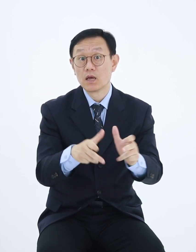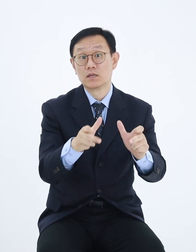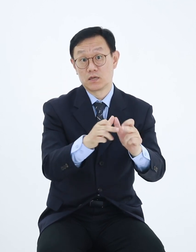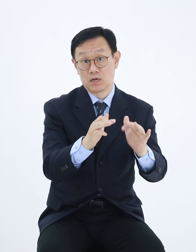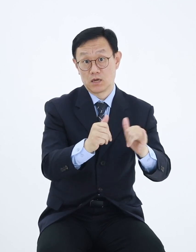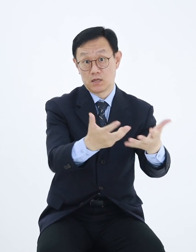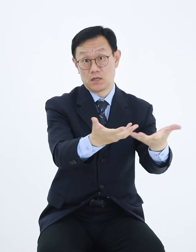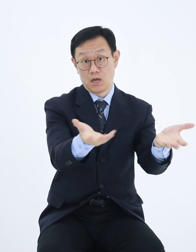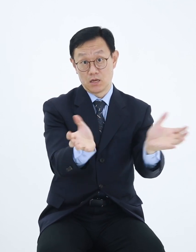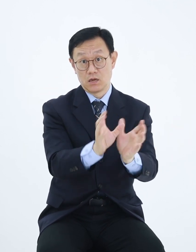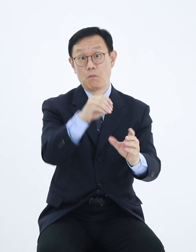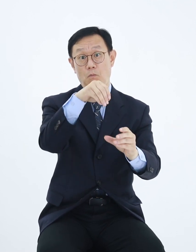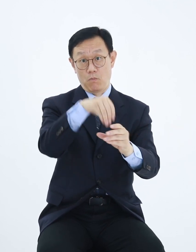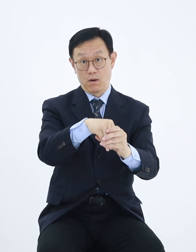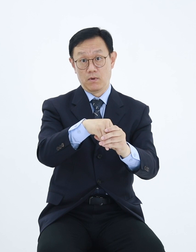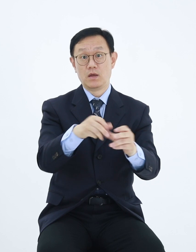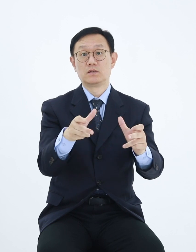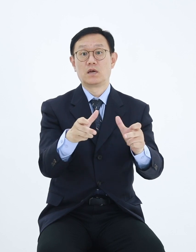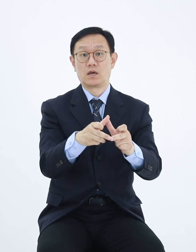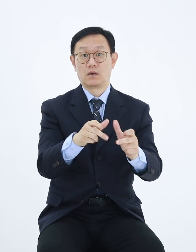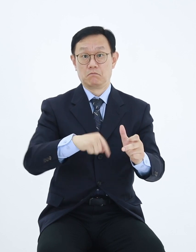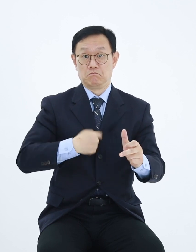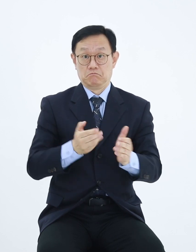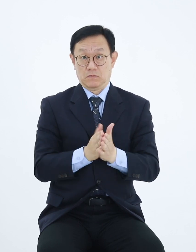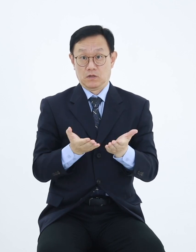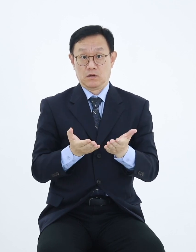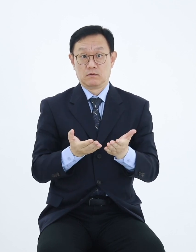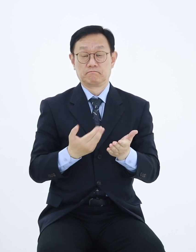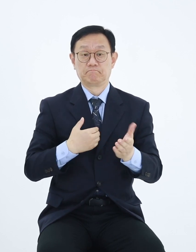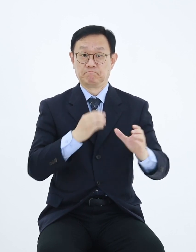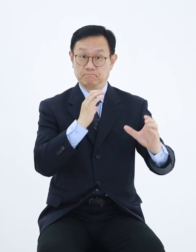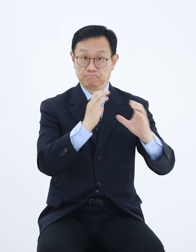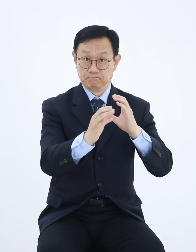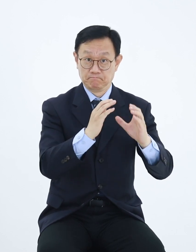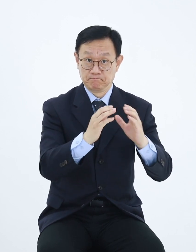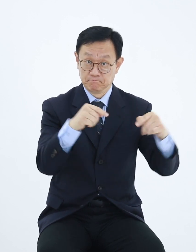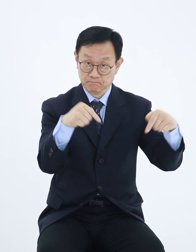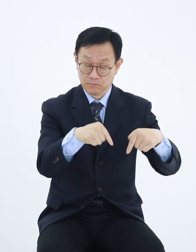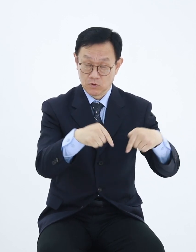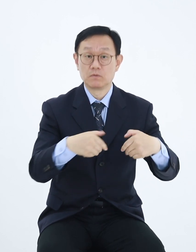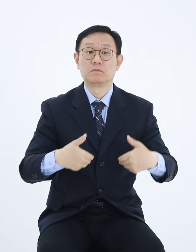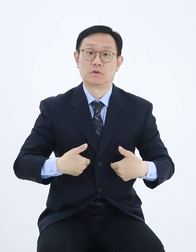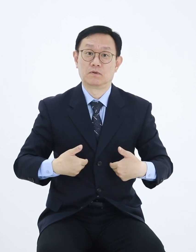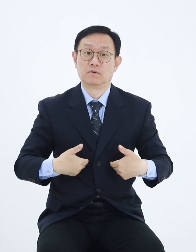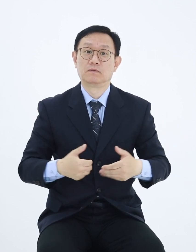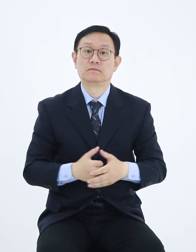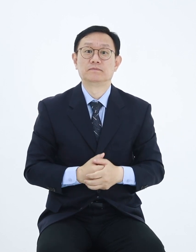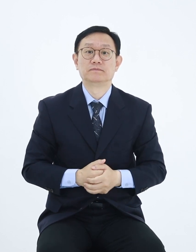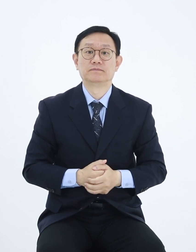대표하는 단체를 포함하는 등 장애인 당사자들과 긴밀한 협의가 필요하다는 것입니다.